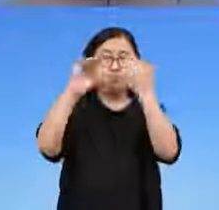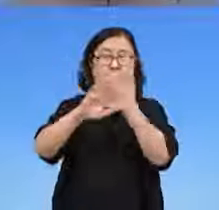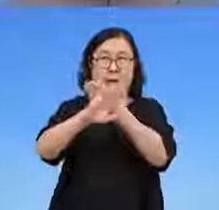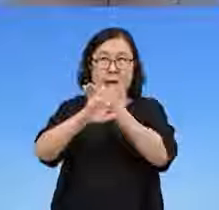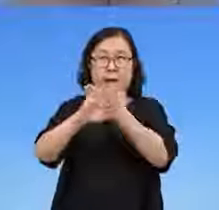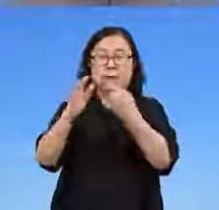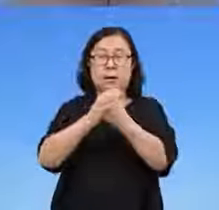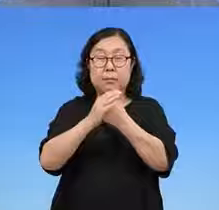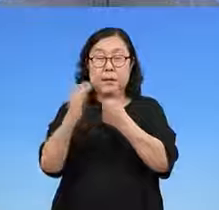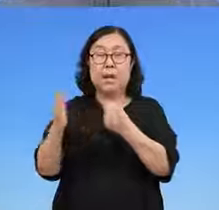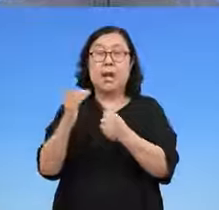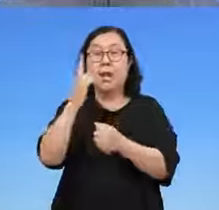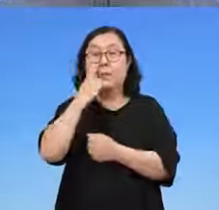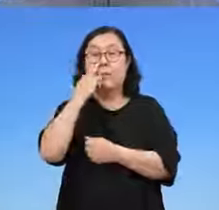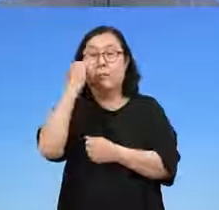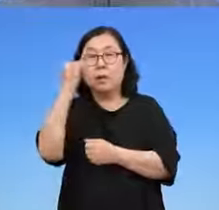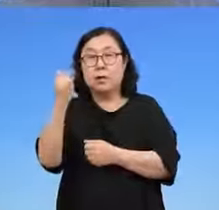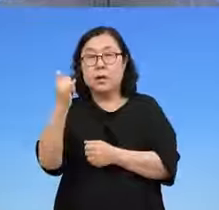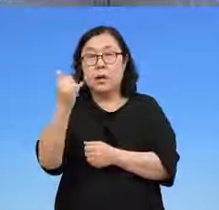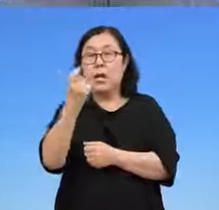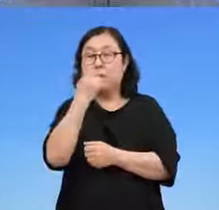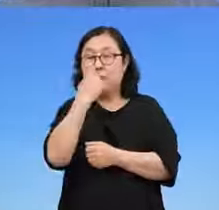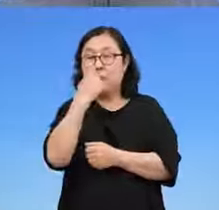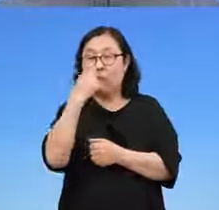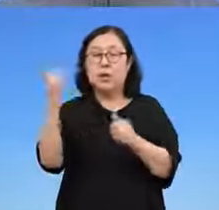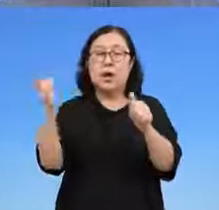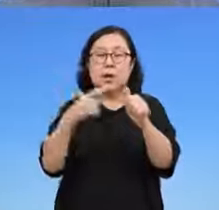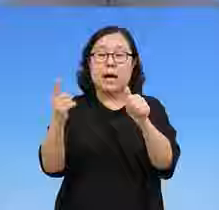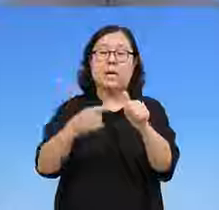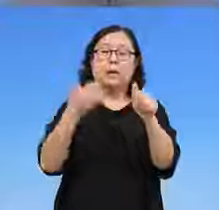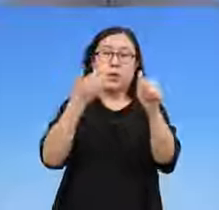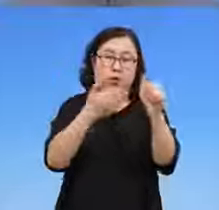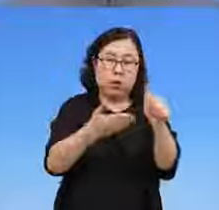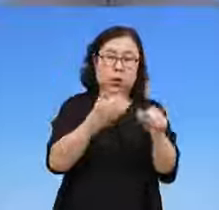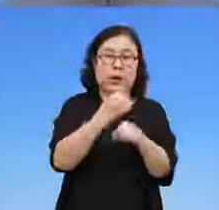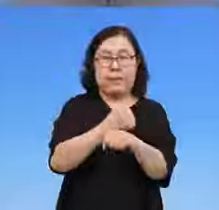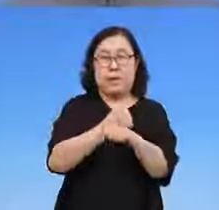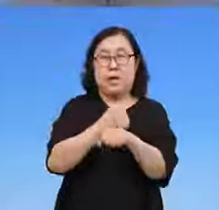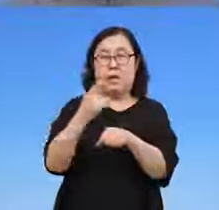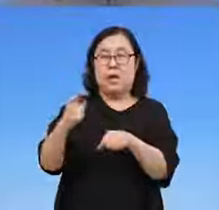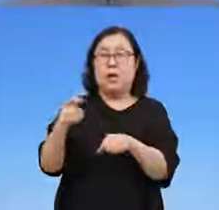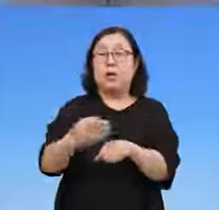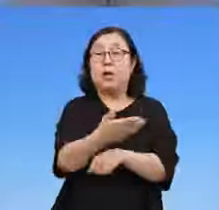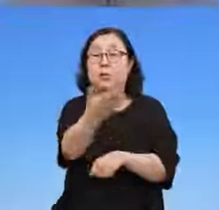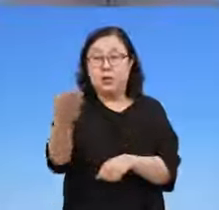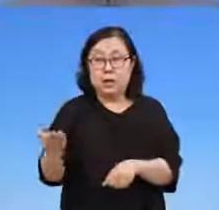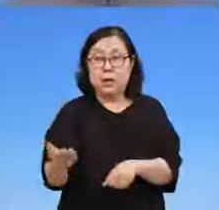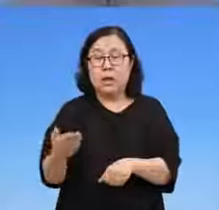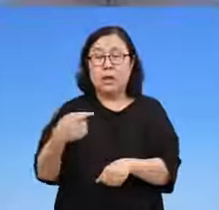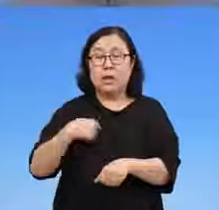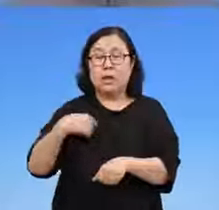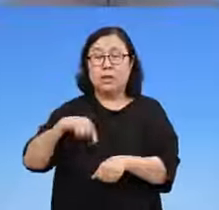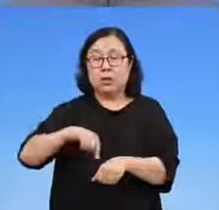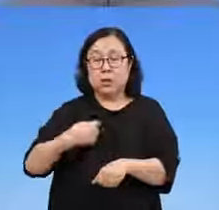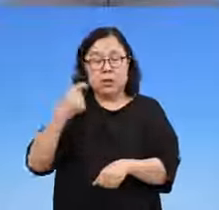생각도 다르니까, 그래서 이 책은 부모들이 배워서 가르치는 거니까 여러분이 판단하십시오.